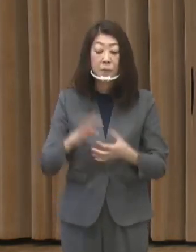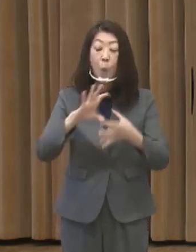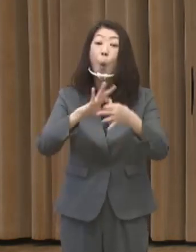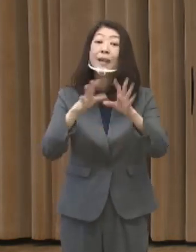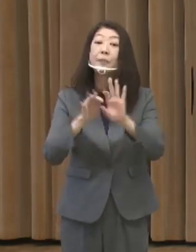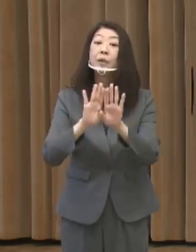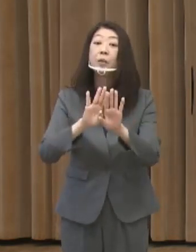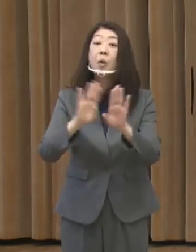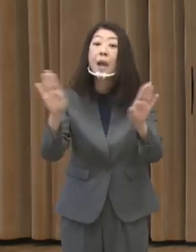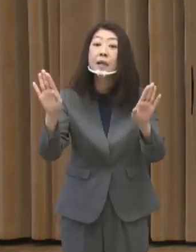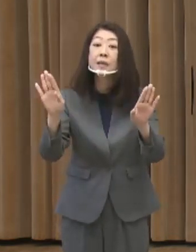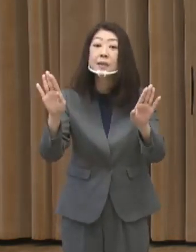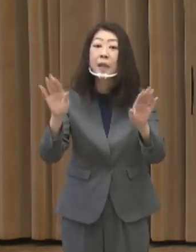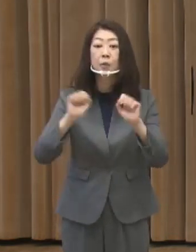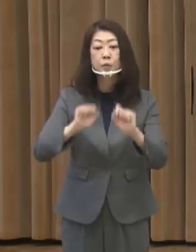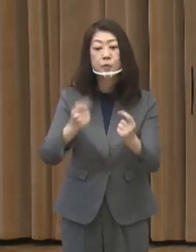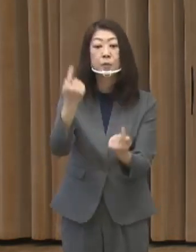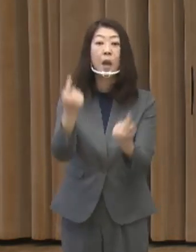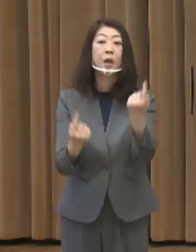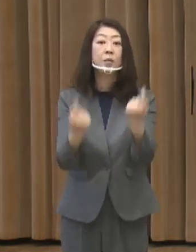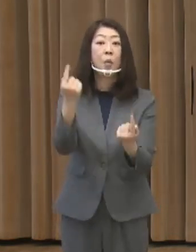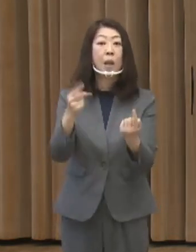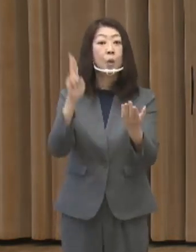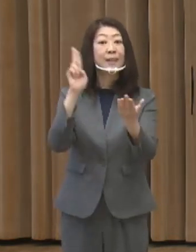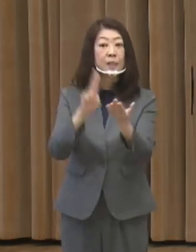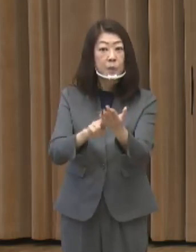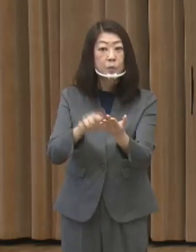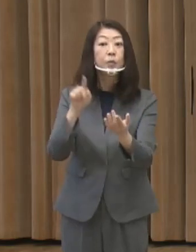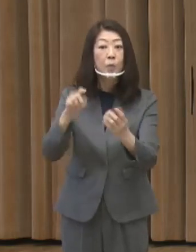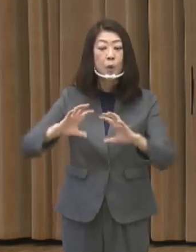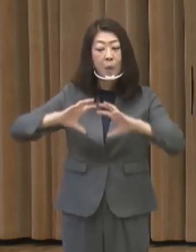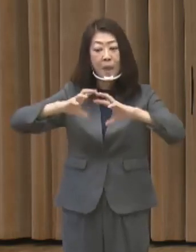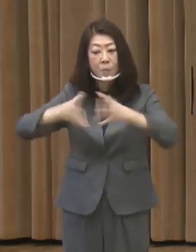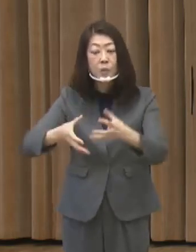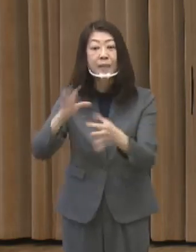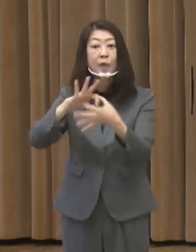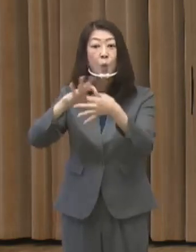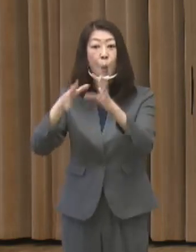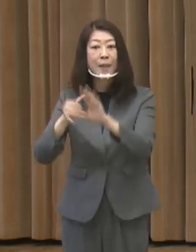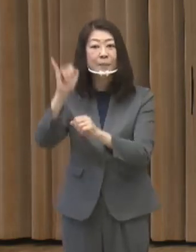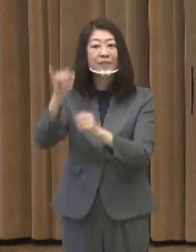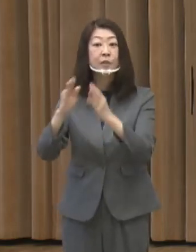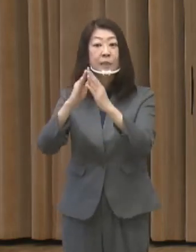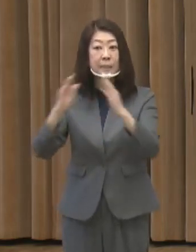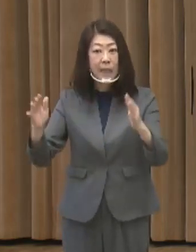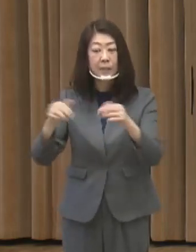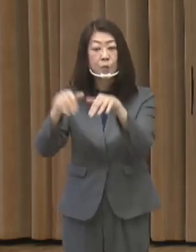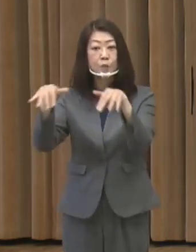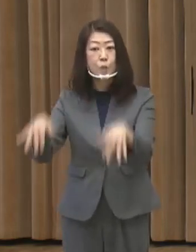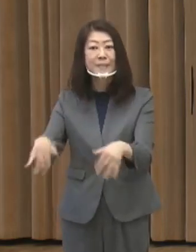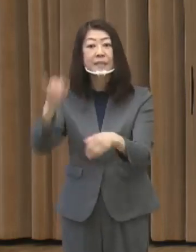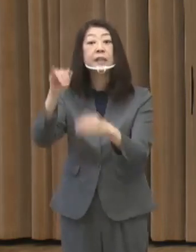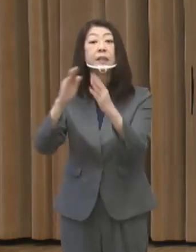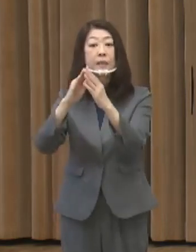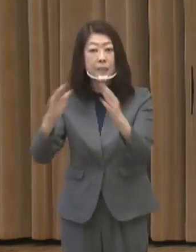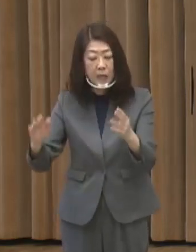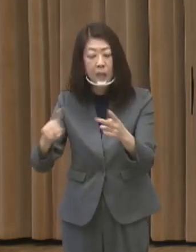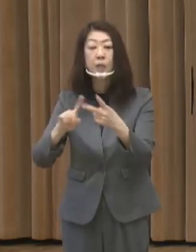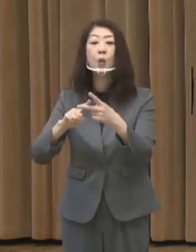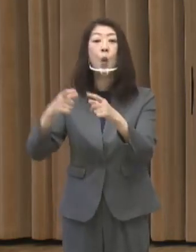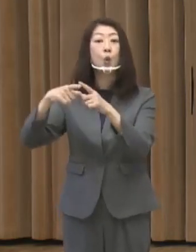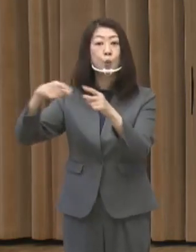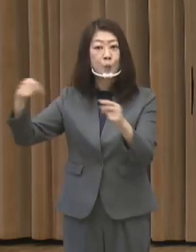ックの開催の可否を決定をするのは国際オリンピック委員会とオリンピック組織委員会と国と、それ